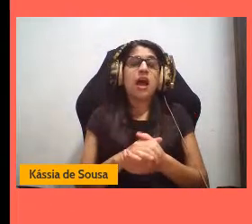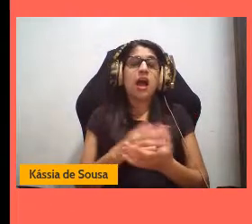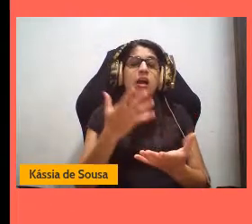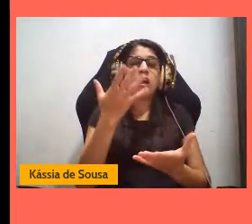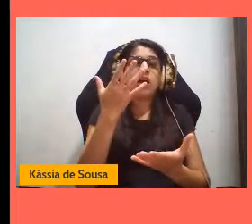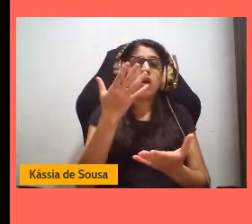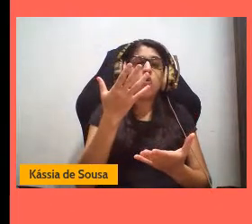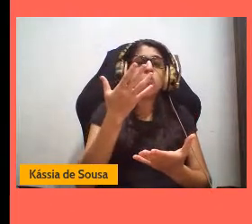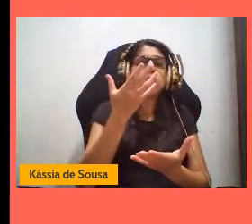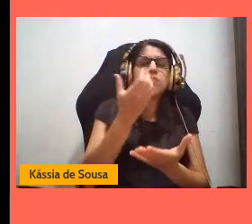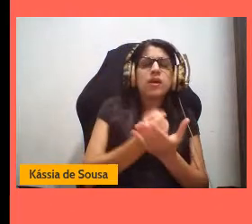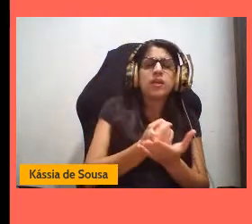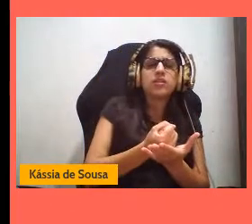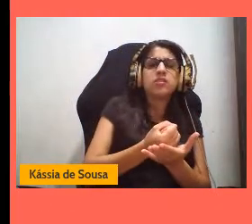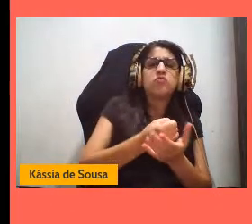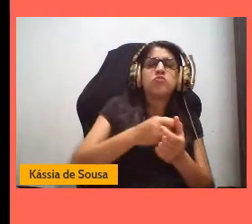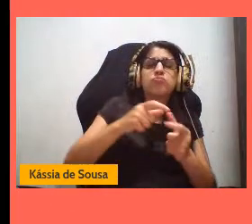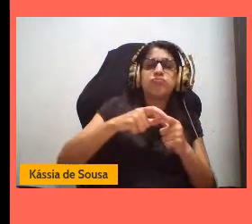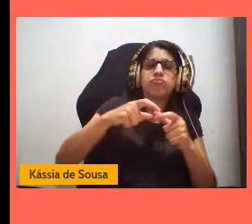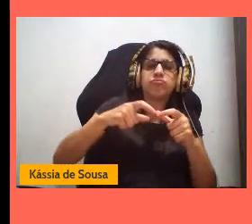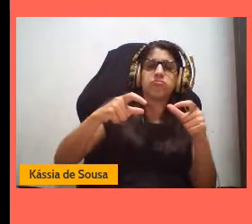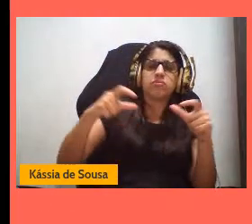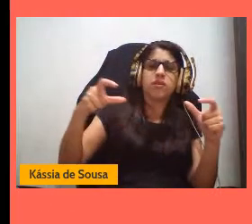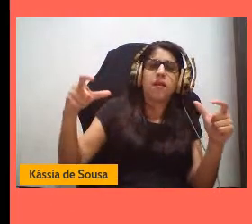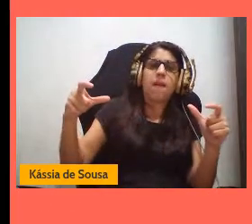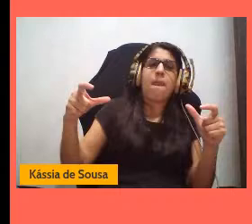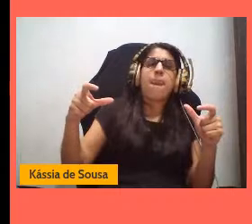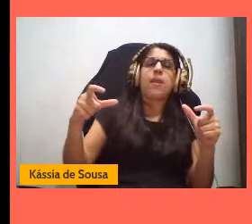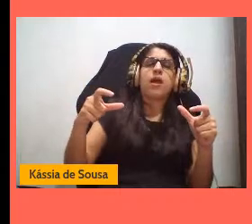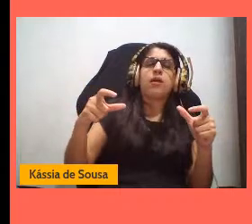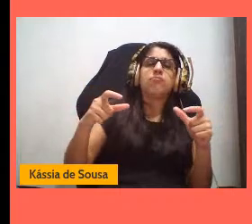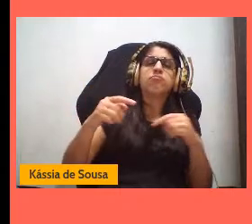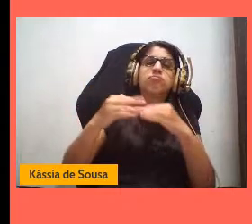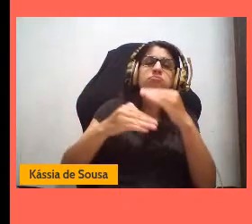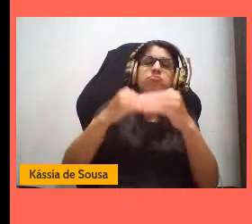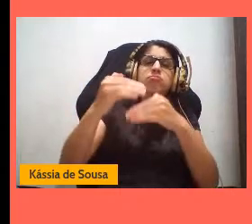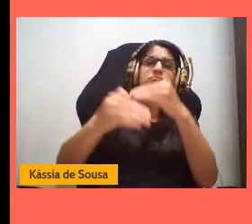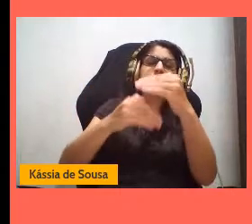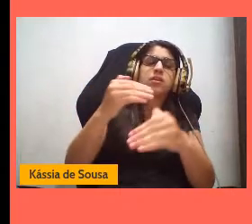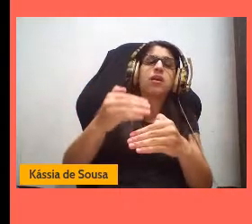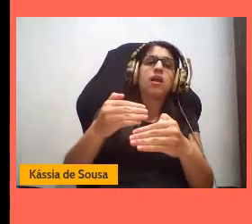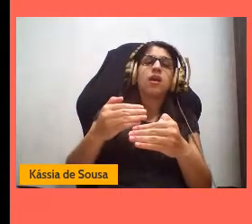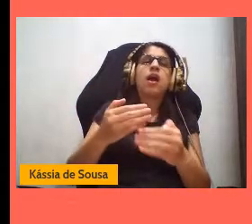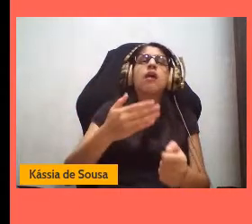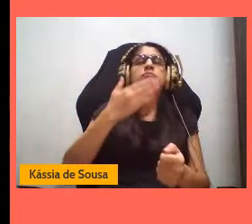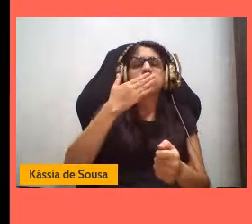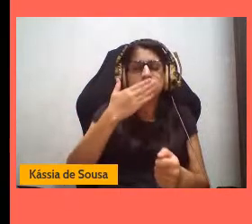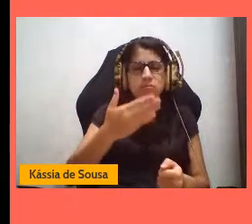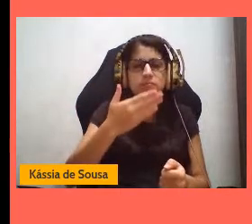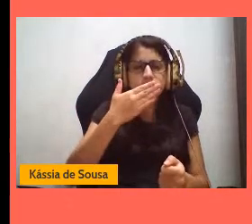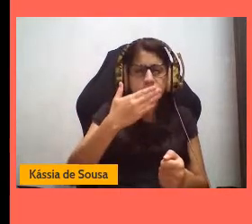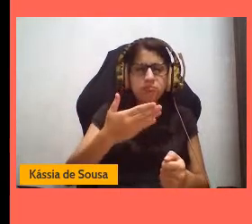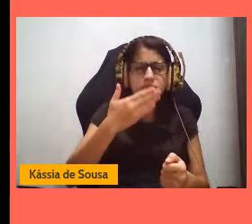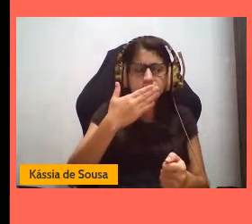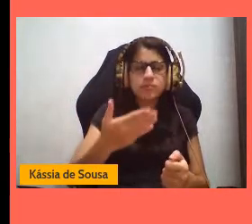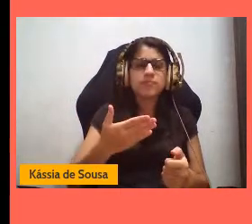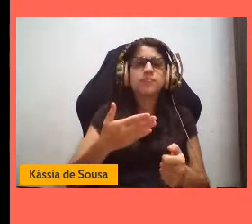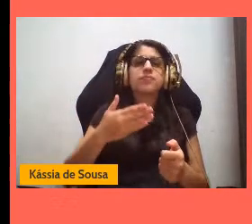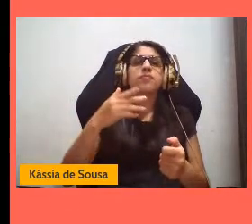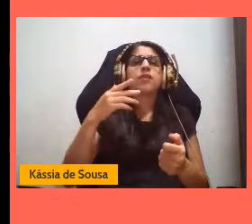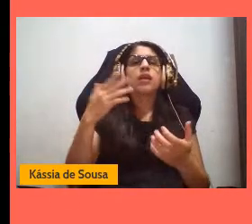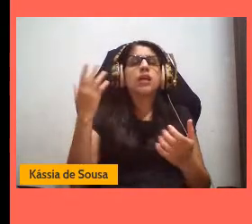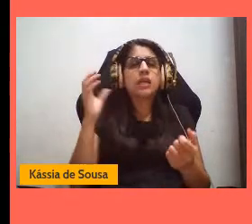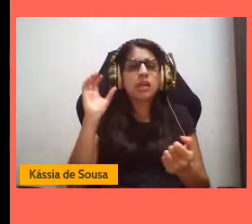pessoas, enfim, solicitavam, se interessavam, e a gente queria que acontecesse, né, o mais